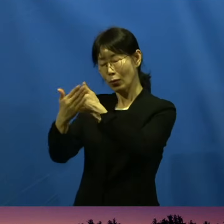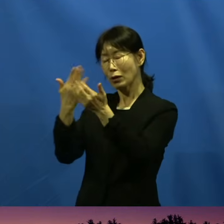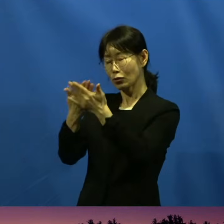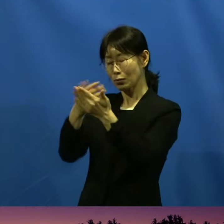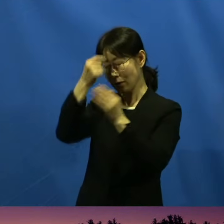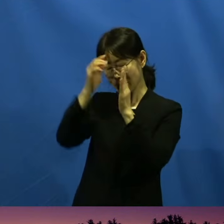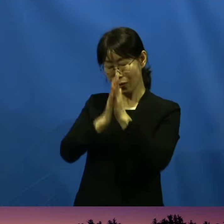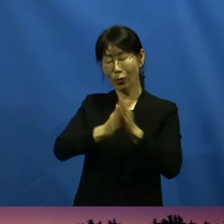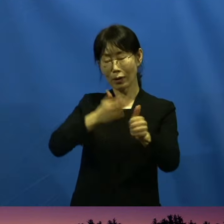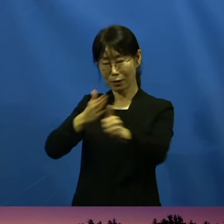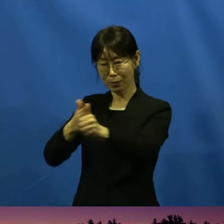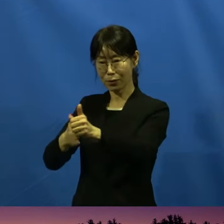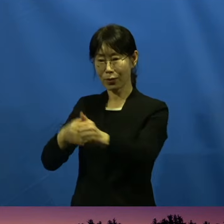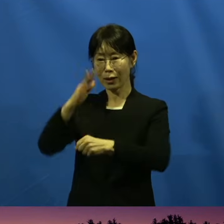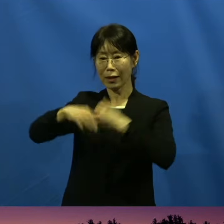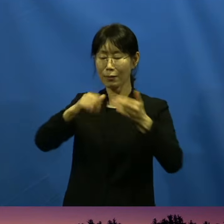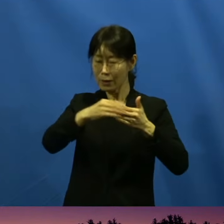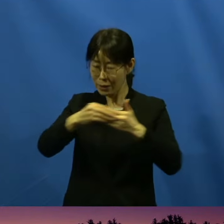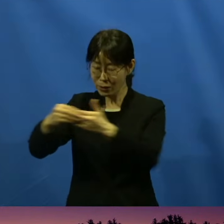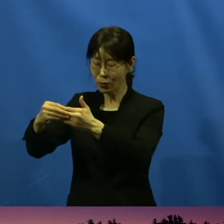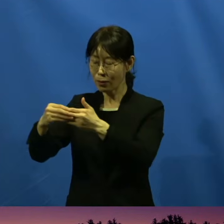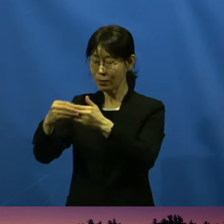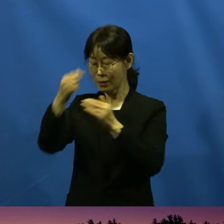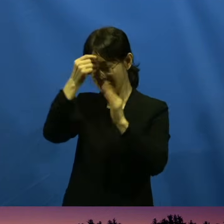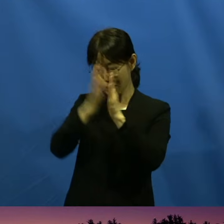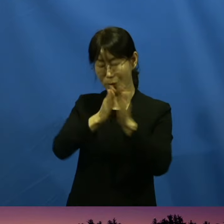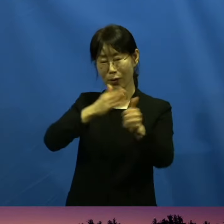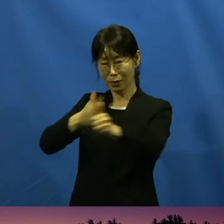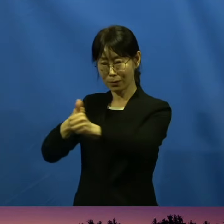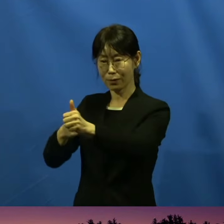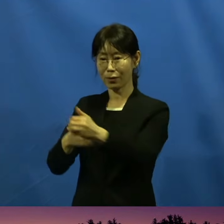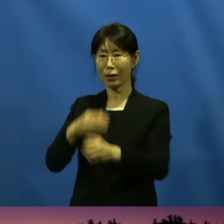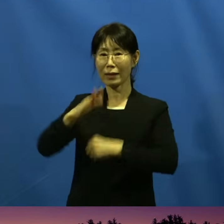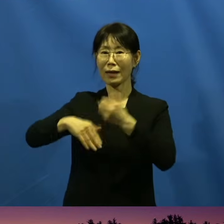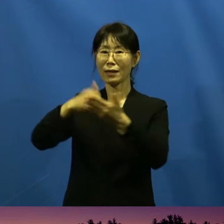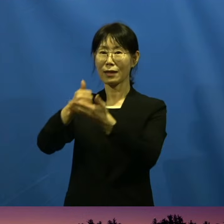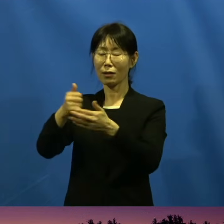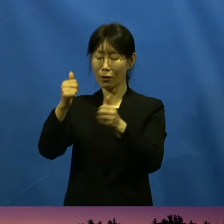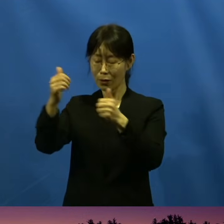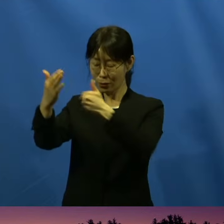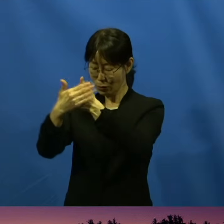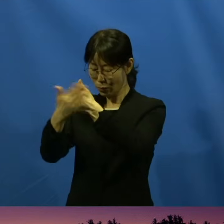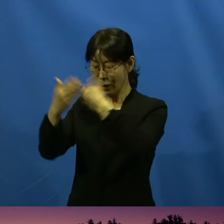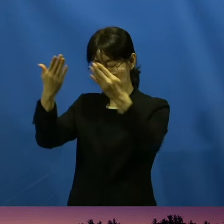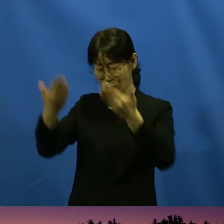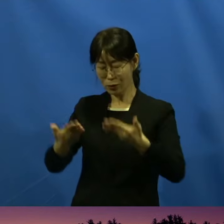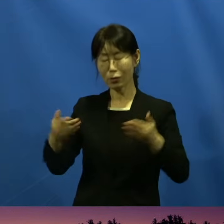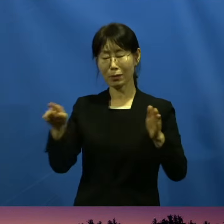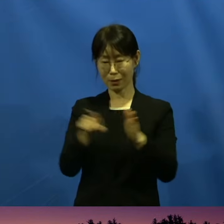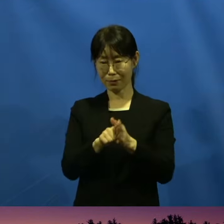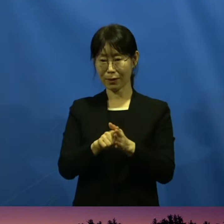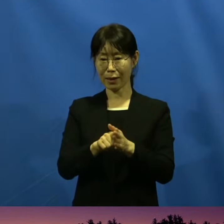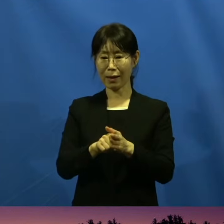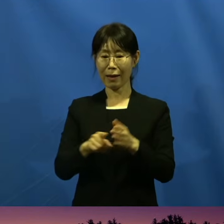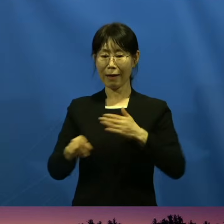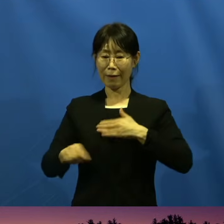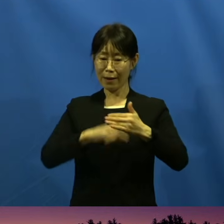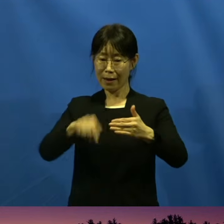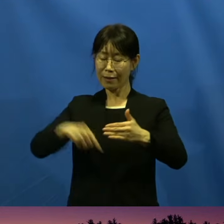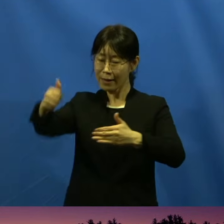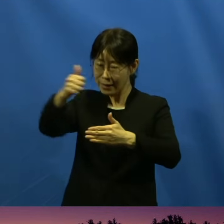구하십시오. 주님의 인도를 받으십시오. 그러면 주님이 도우실 것입니다. 내 안에 계신 분, 그분은 우주보다